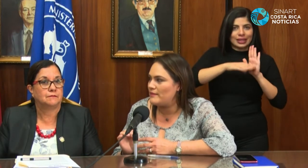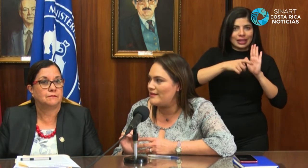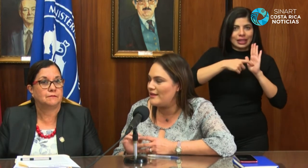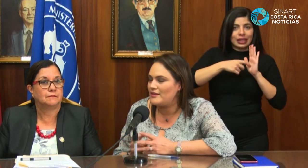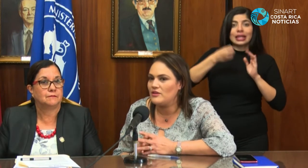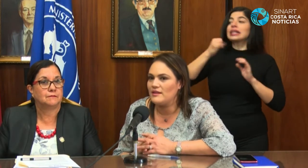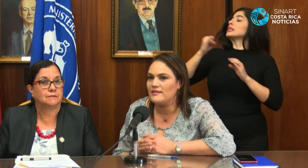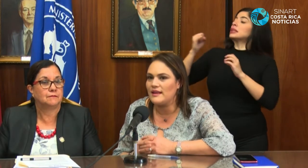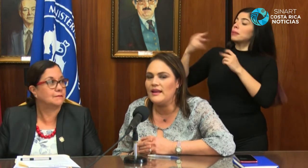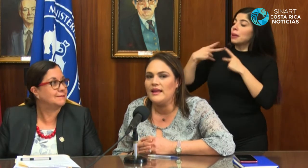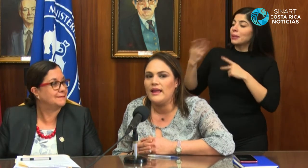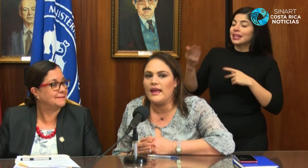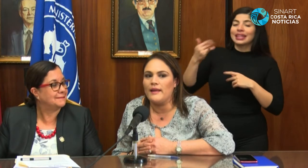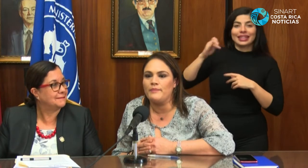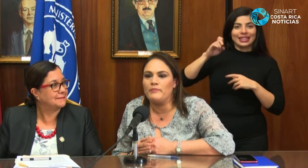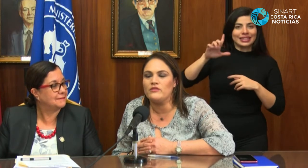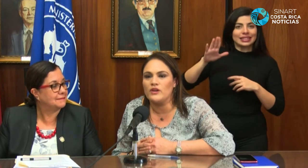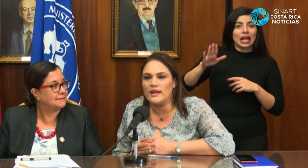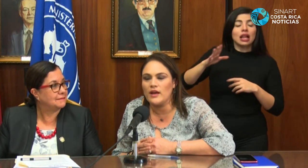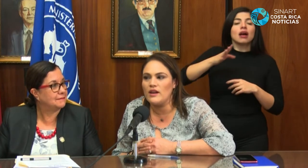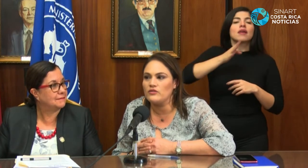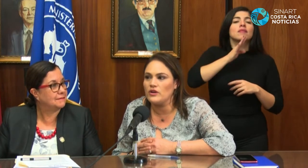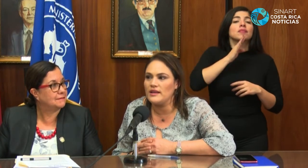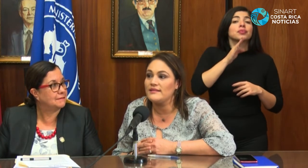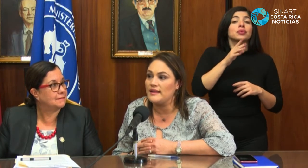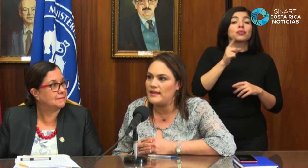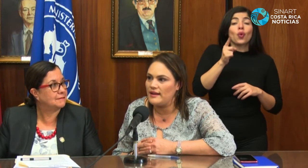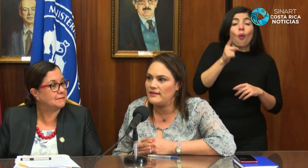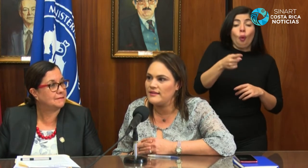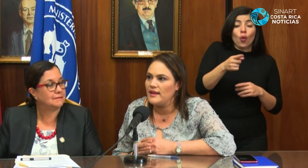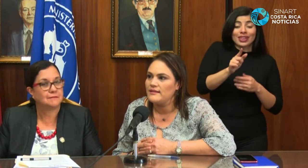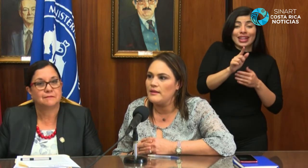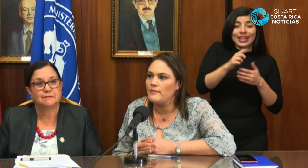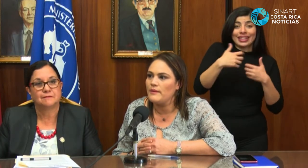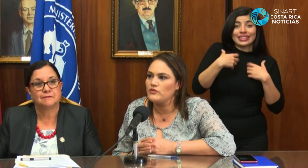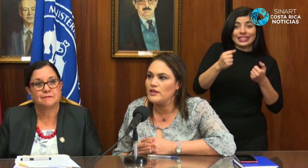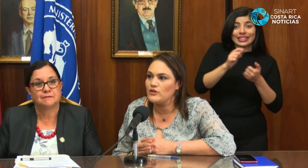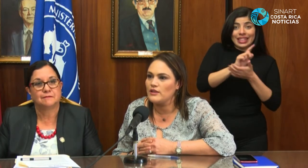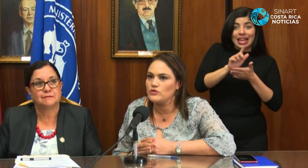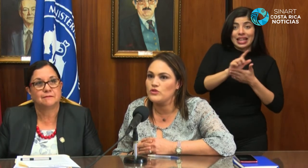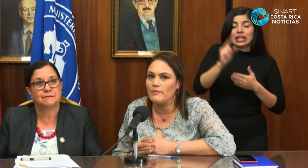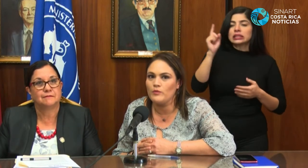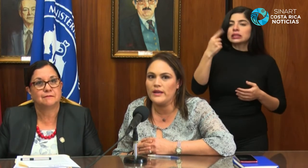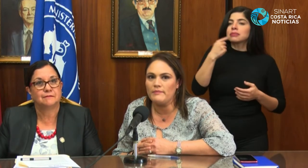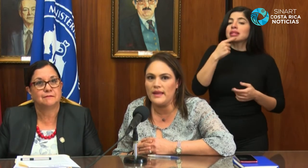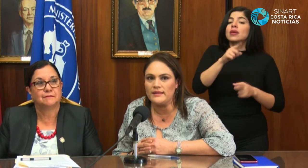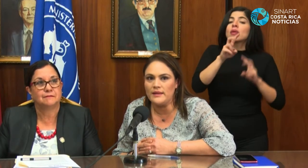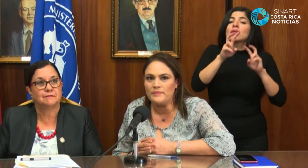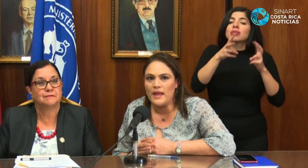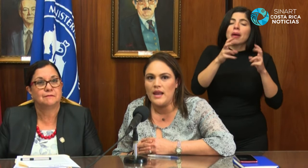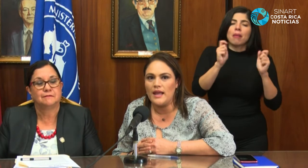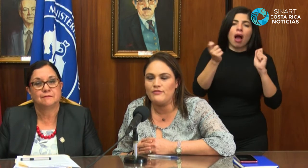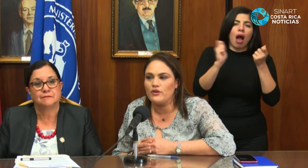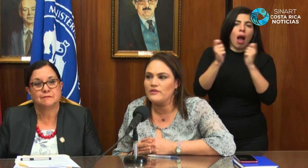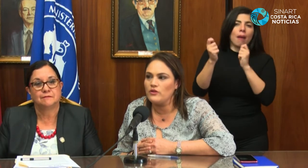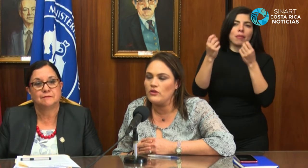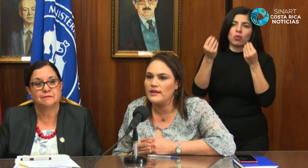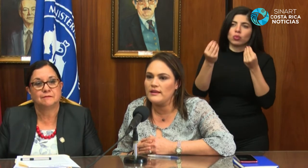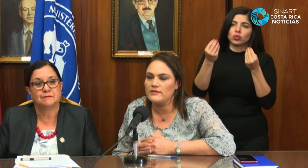me lo permite, doña Giselle, mencionar que con las órdenes sanitarias siempre hemos dicho que eso es un tema muy cambiante.